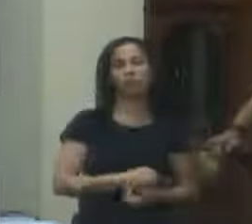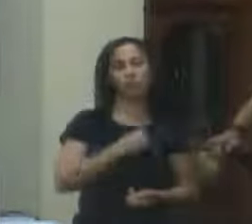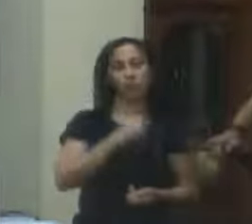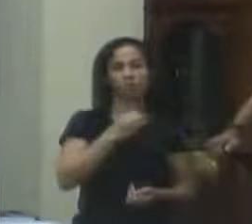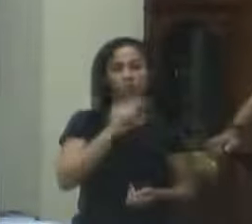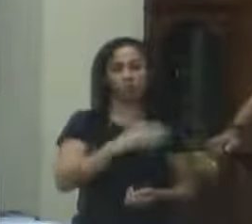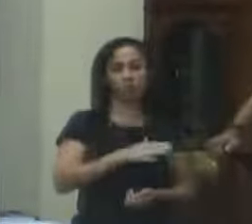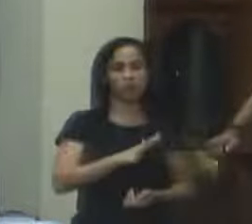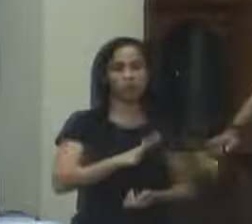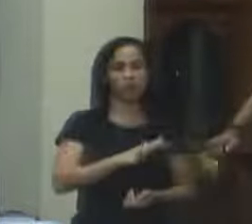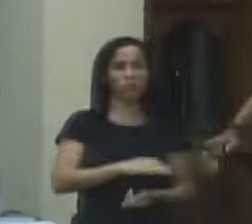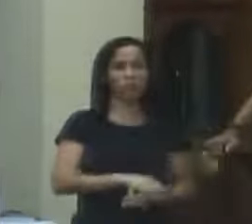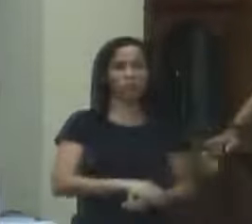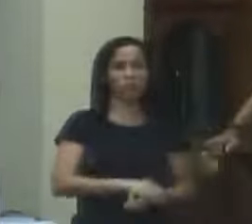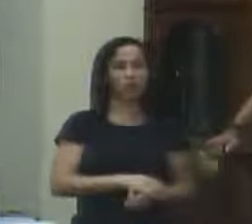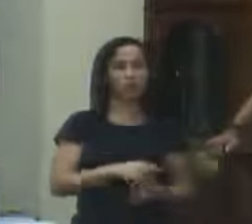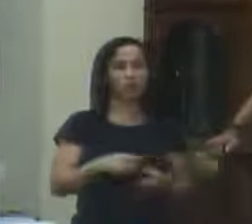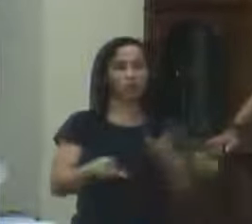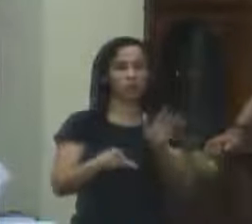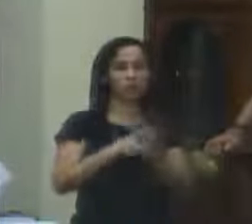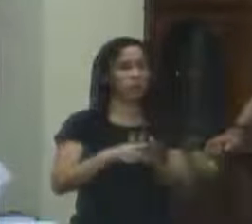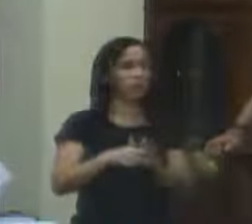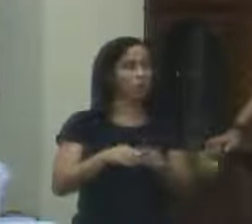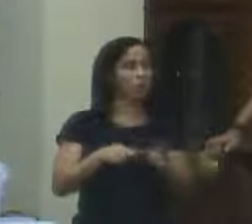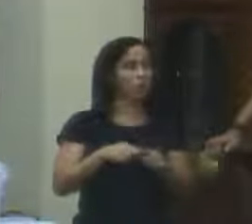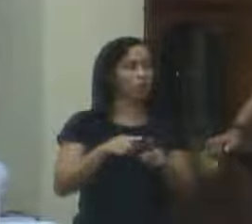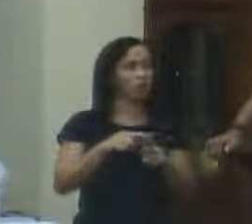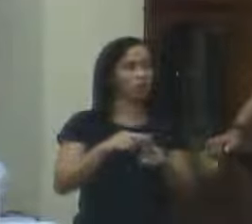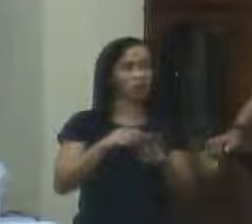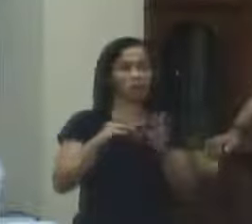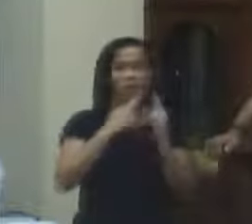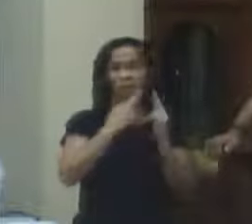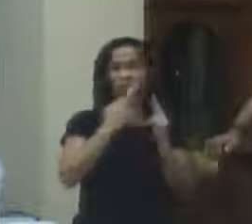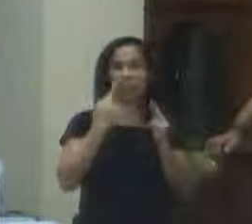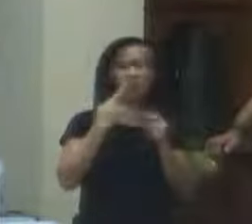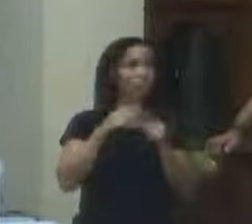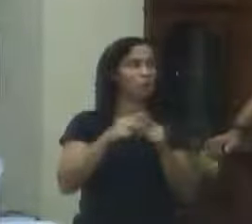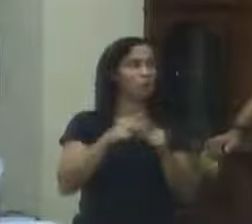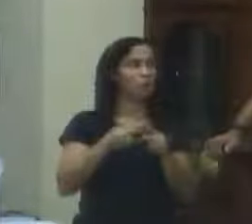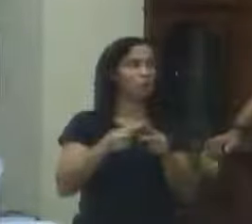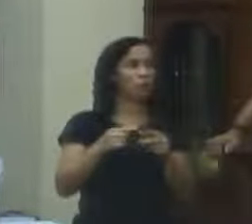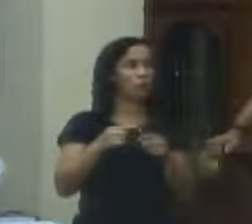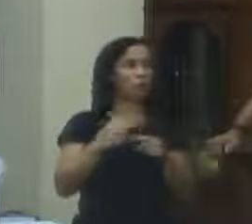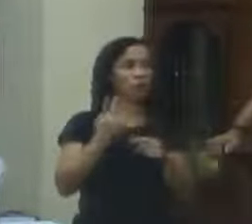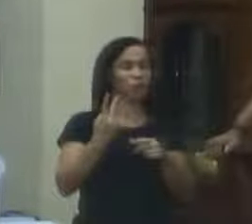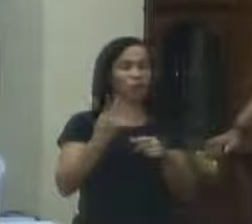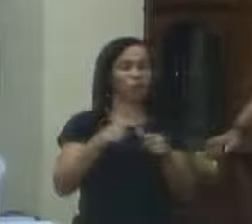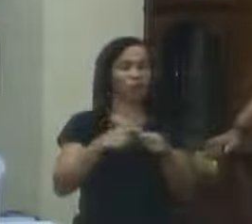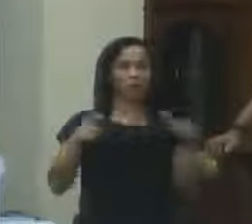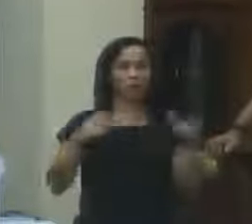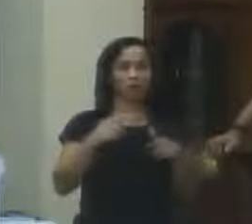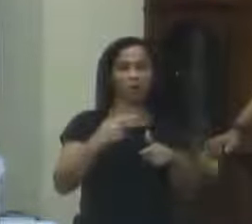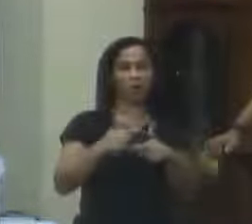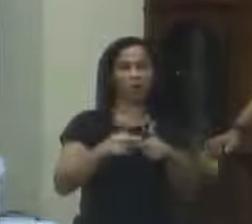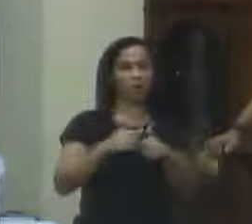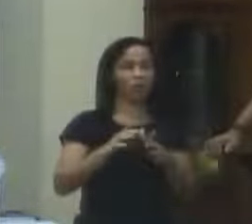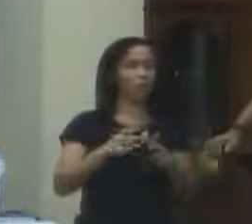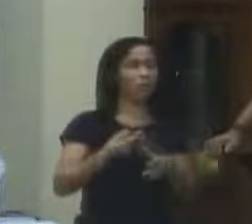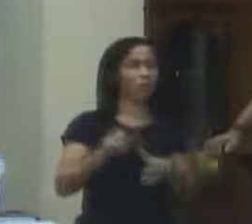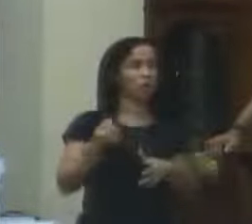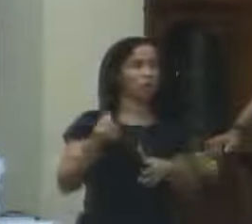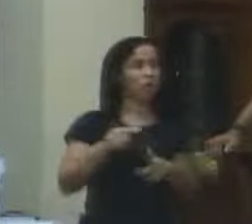muito bom isso. Na questão específica dos restaurantes, Os dois maiores problemas foram justamente esse: o valor da